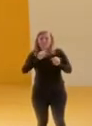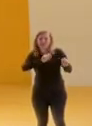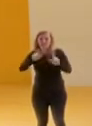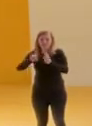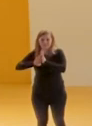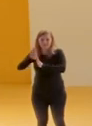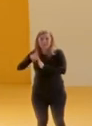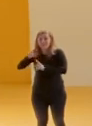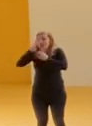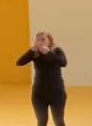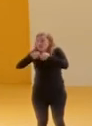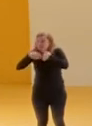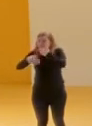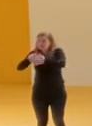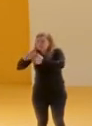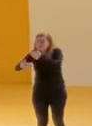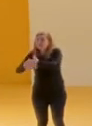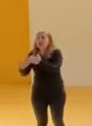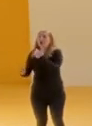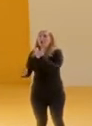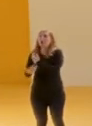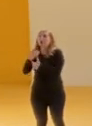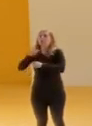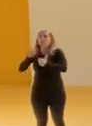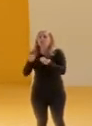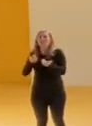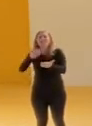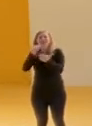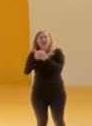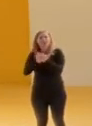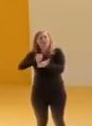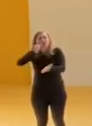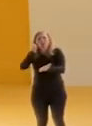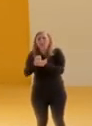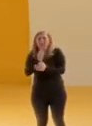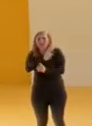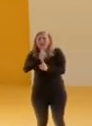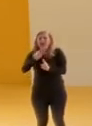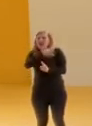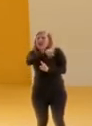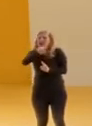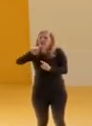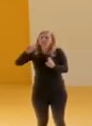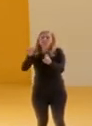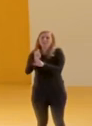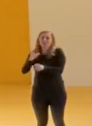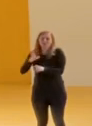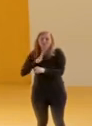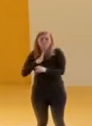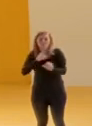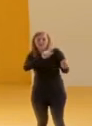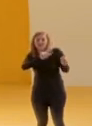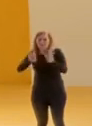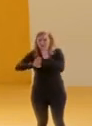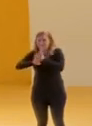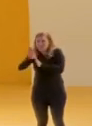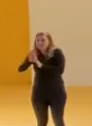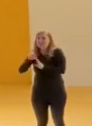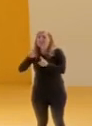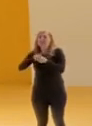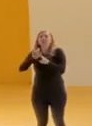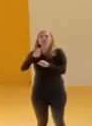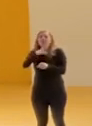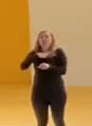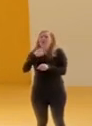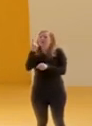analiza prowadzi nas do tego że warunkiem koniecznym każdej z tych typy z tych hiperinflacji i dlatego Wszędzie prawie widzieliście państwo